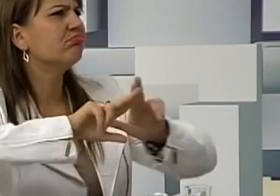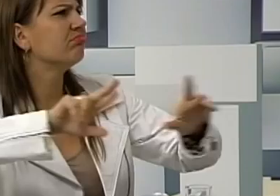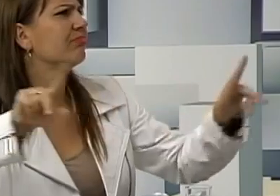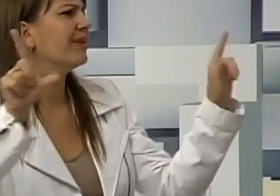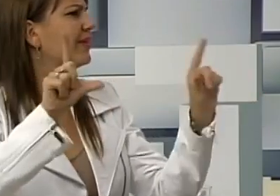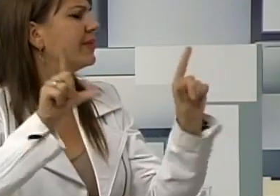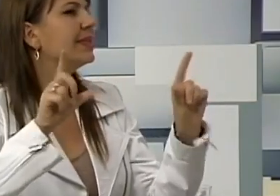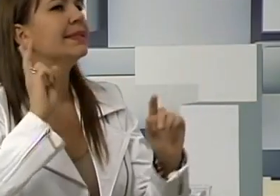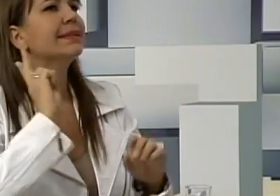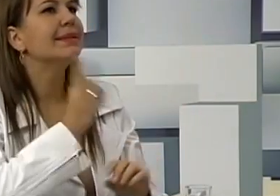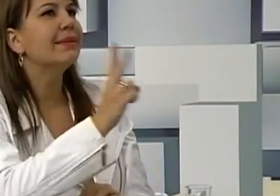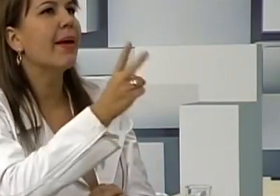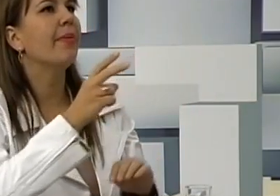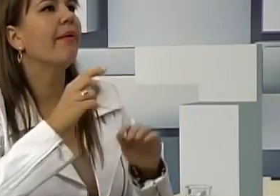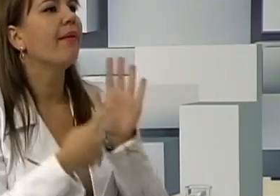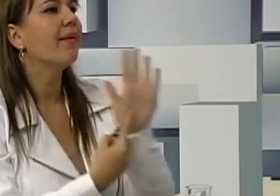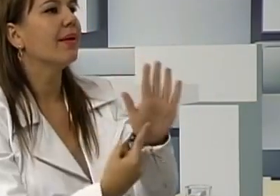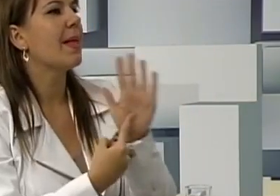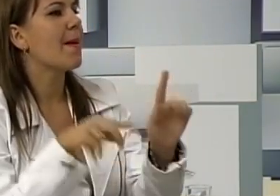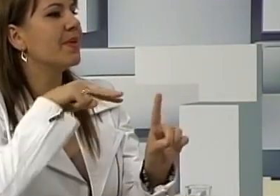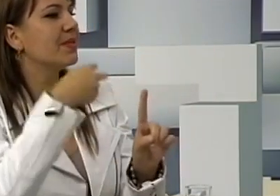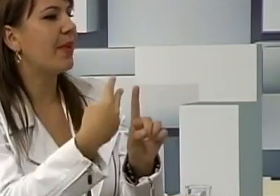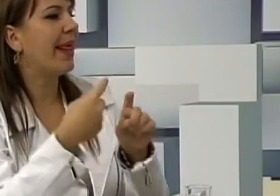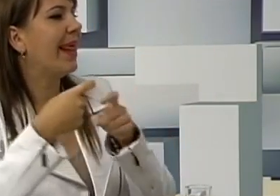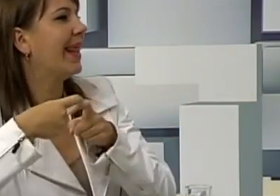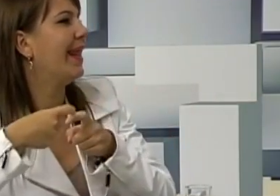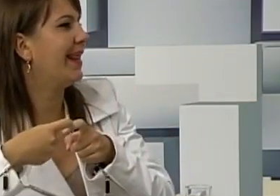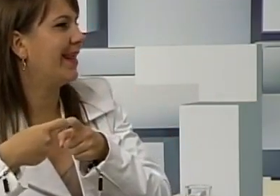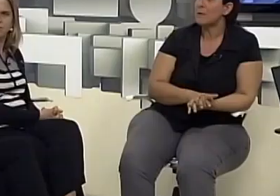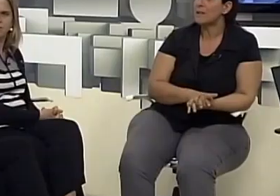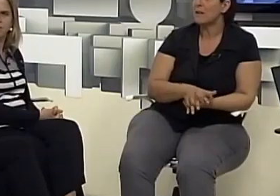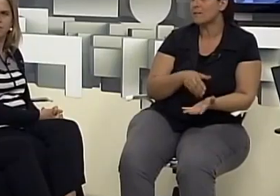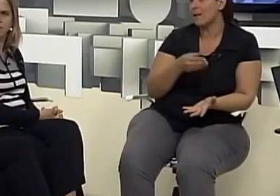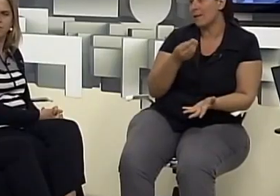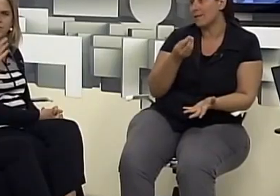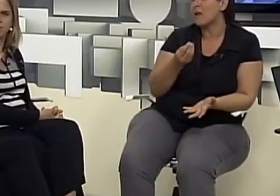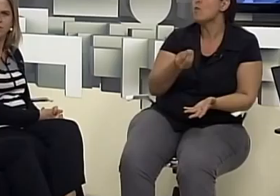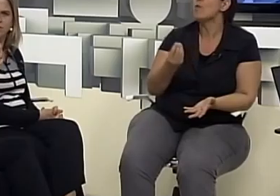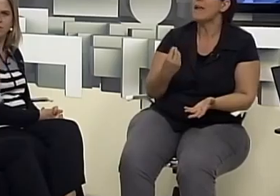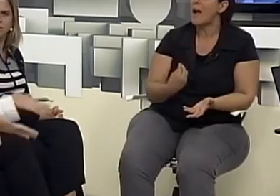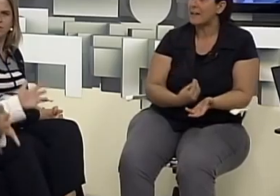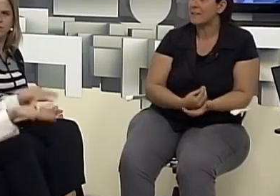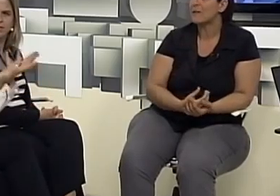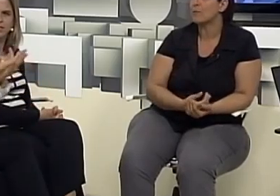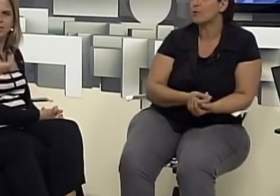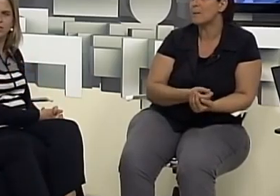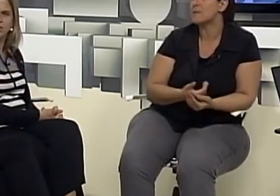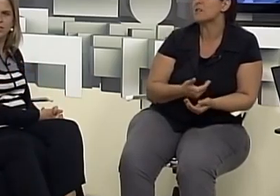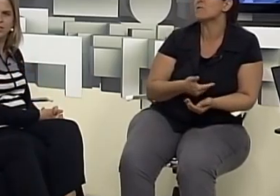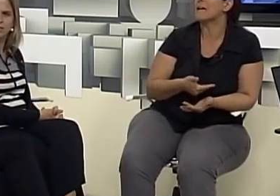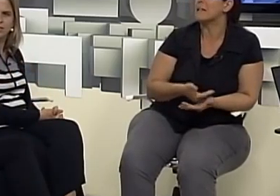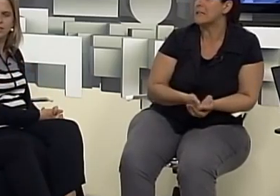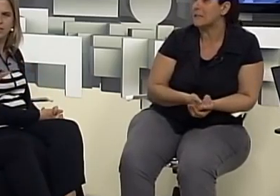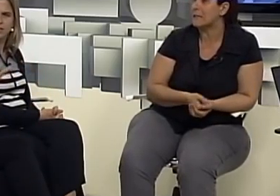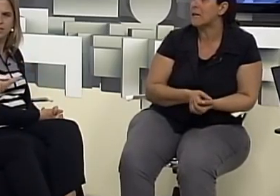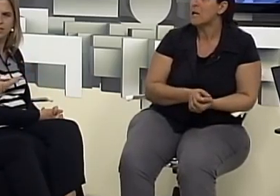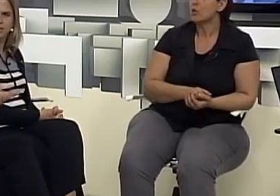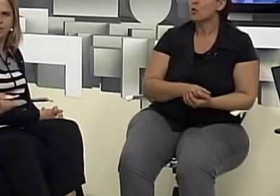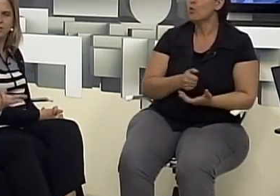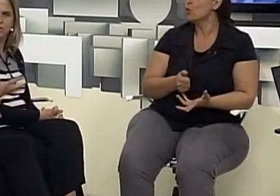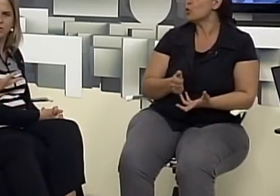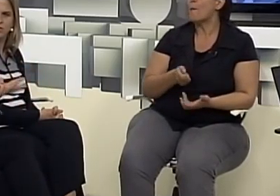Os programas, são diversos os programas que a gente percebe, sempre tem um olhar ainda muito na perspectiva